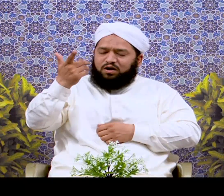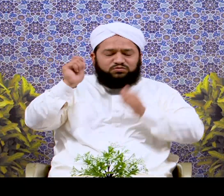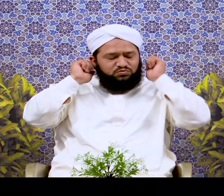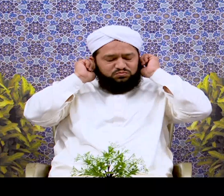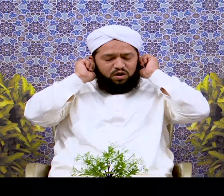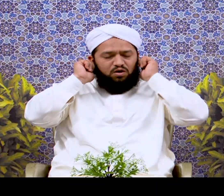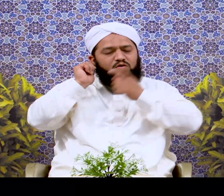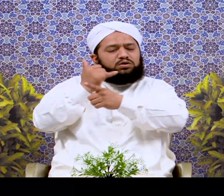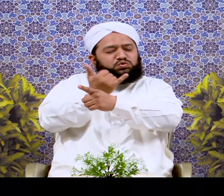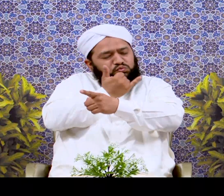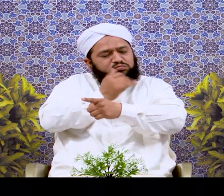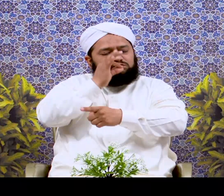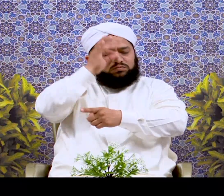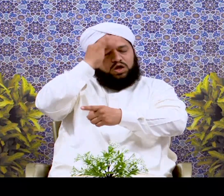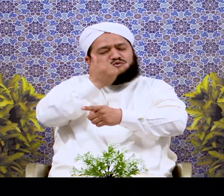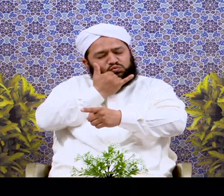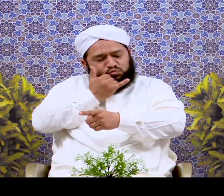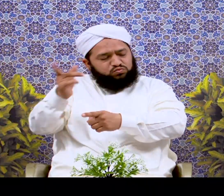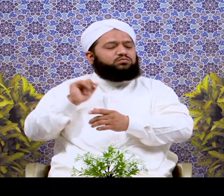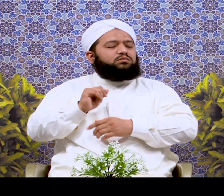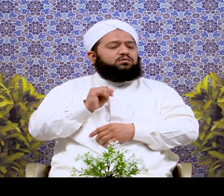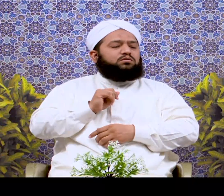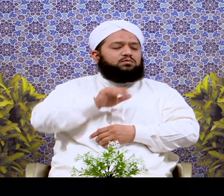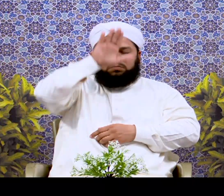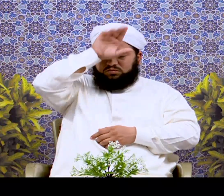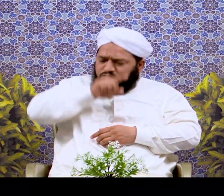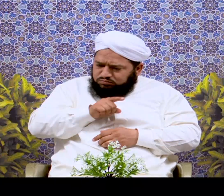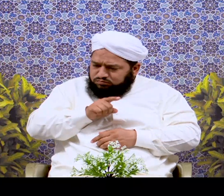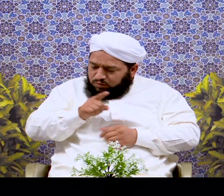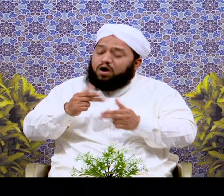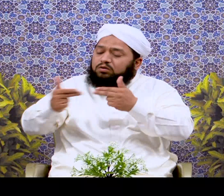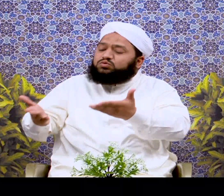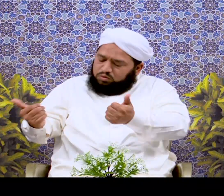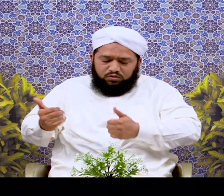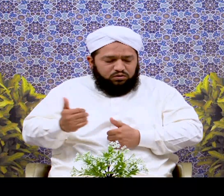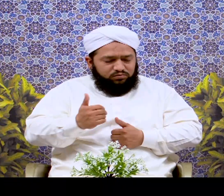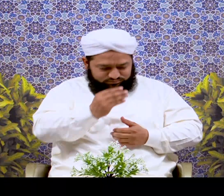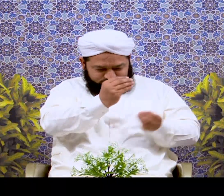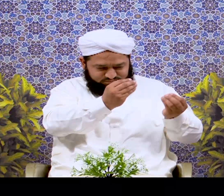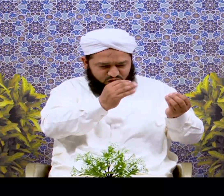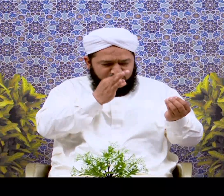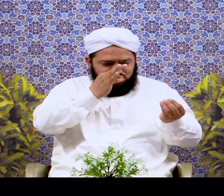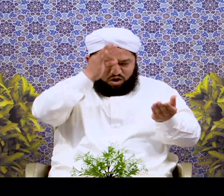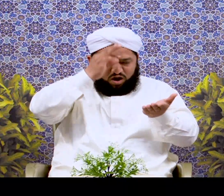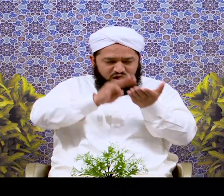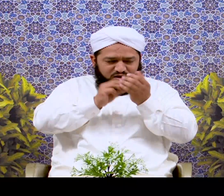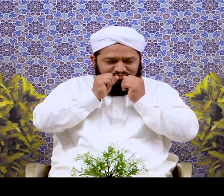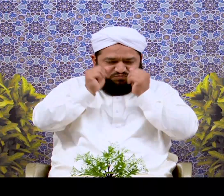معاذ اللہ جھوٹے ہیں۔ بادشاہ نے کہا، بتاؤ وہ کون سی بات ہے؟ کہا، محمد صلی اللہ علیہ